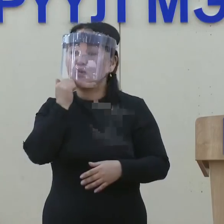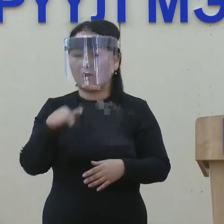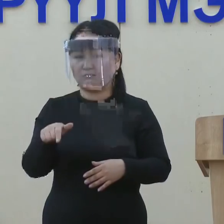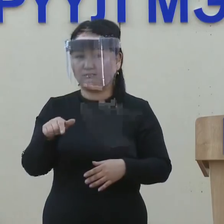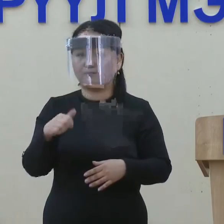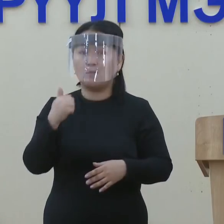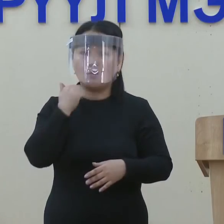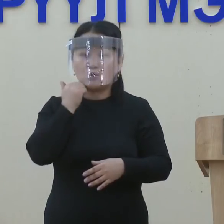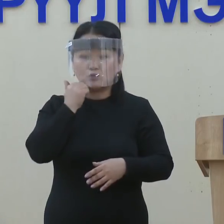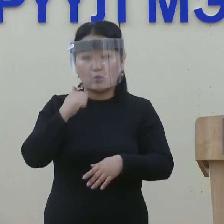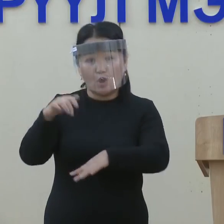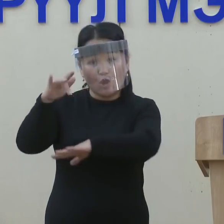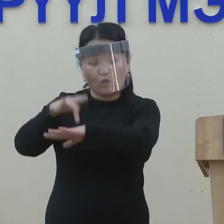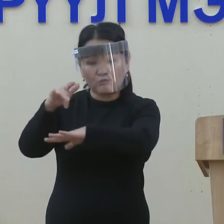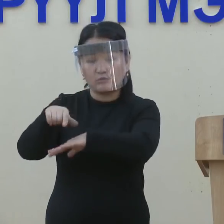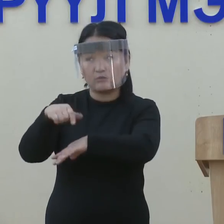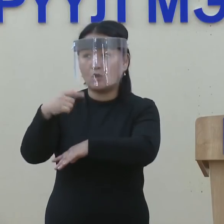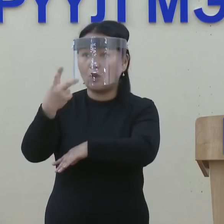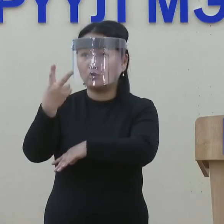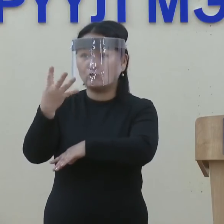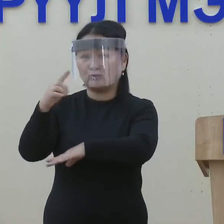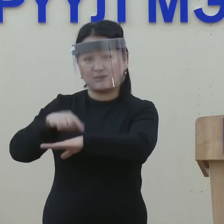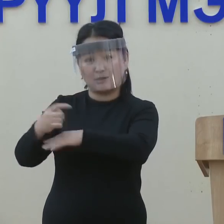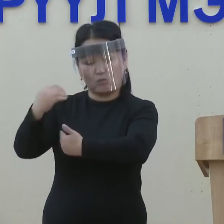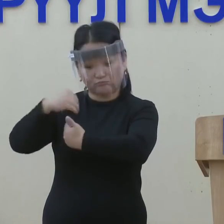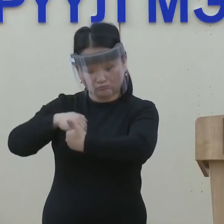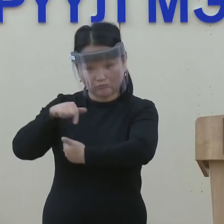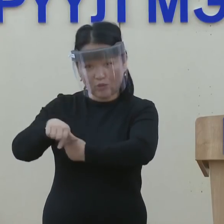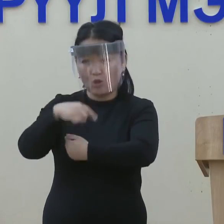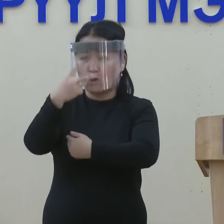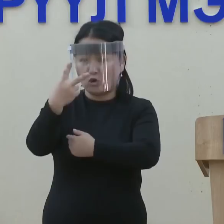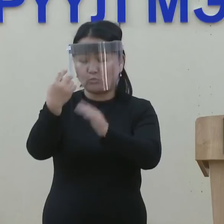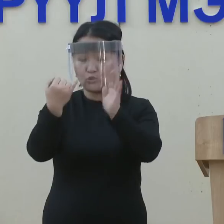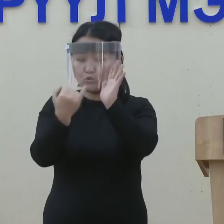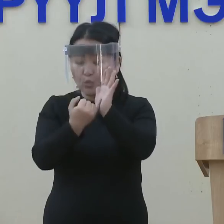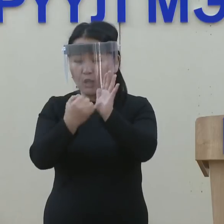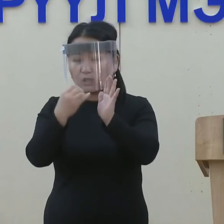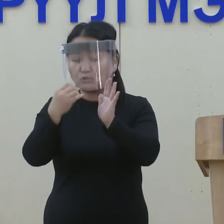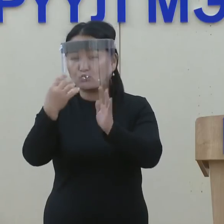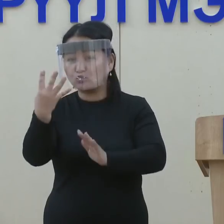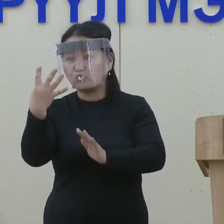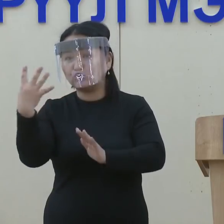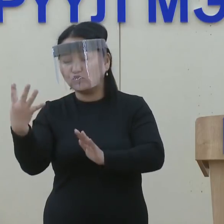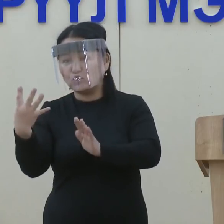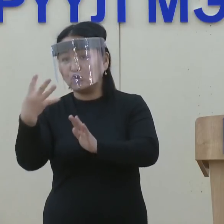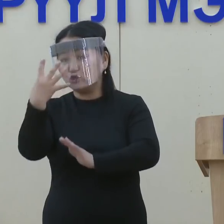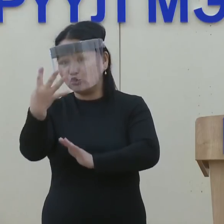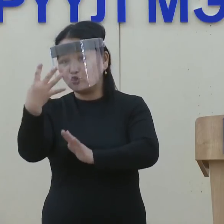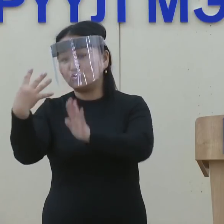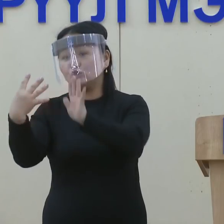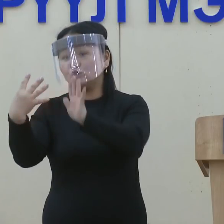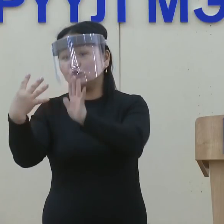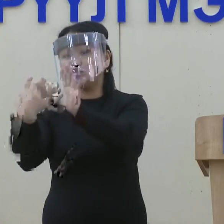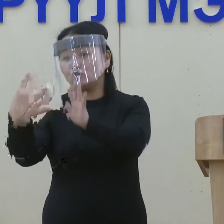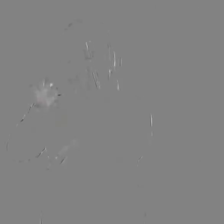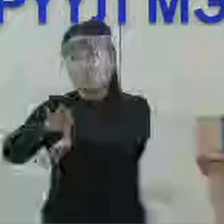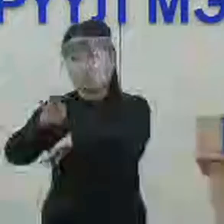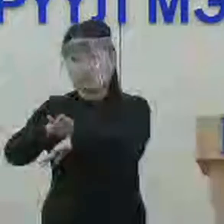Москва хотод өнгөрсөн 24 цагийн хугацаанд бол 2,649 тохиолдол шинээр бүртгэгдсэн. За